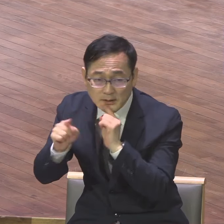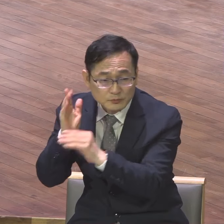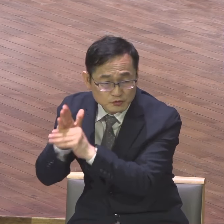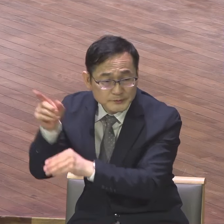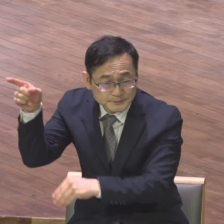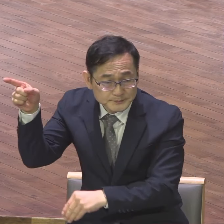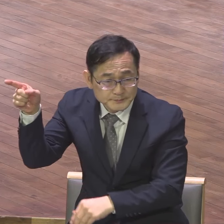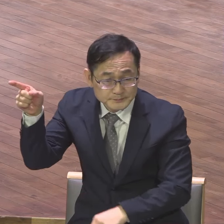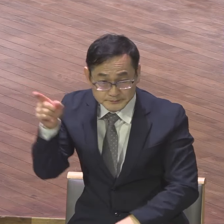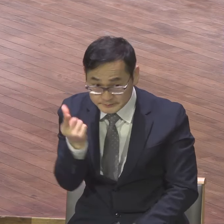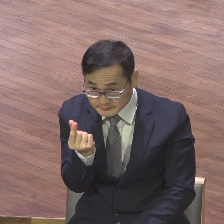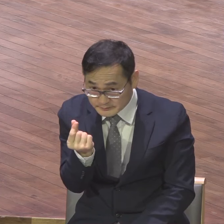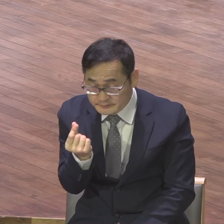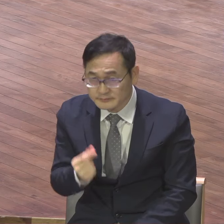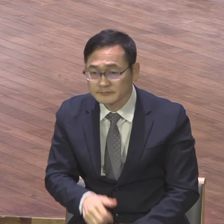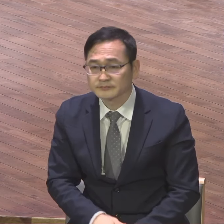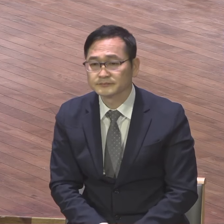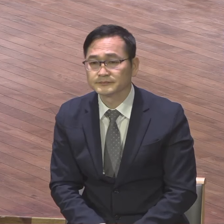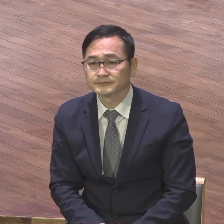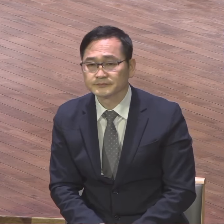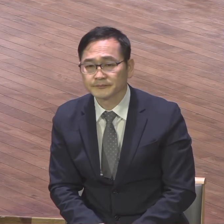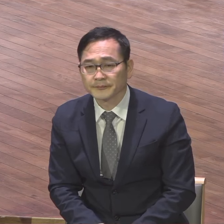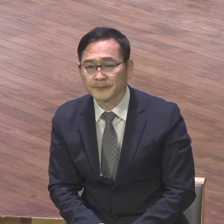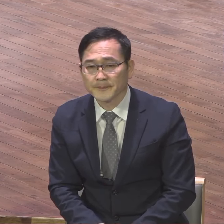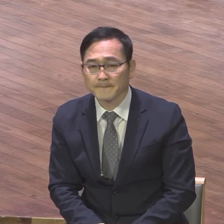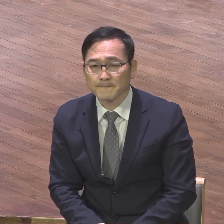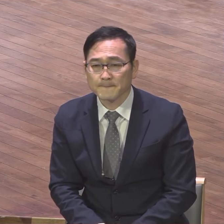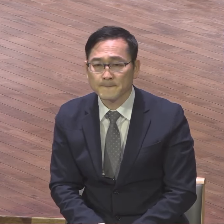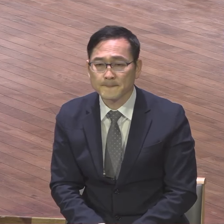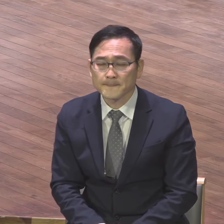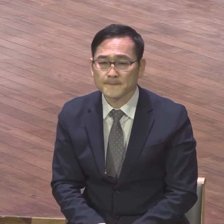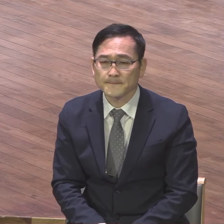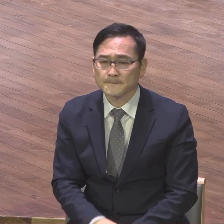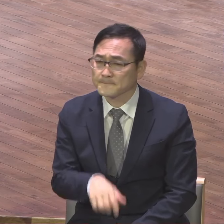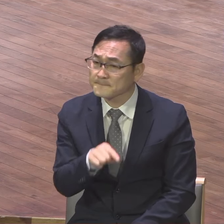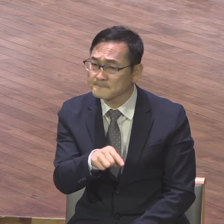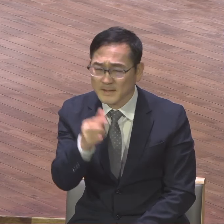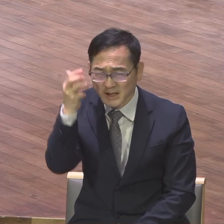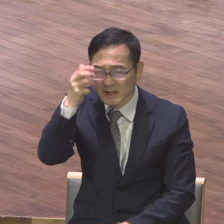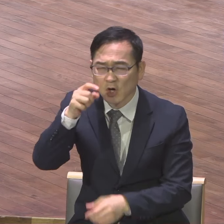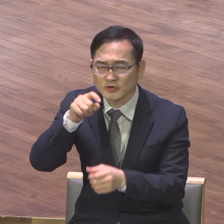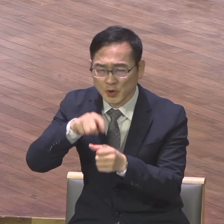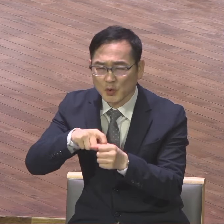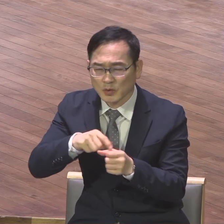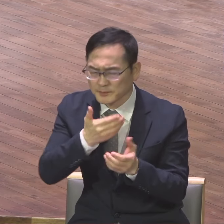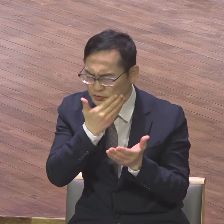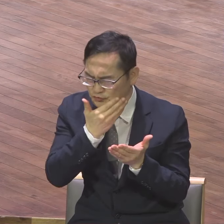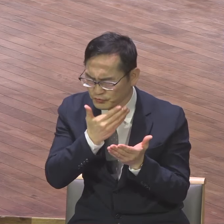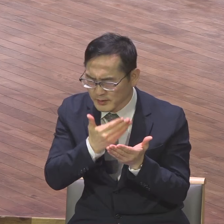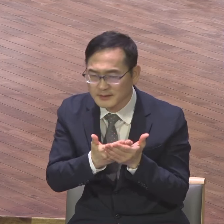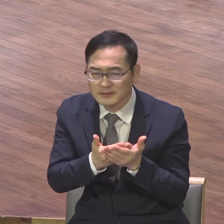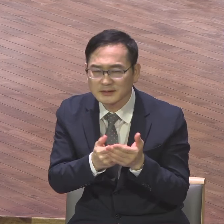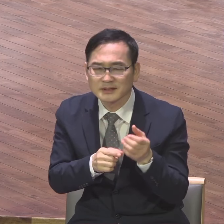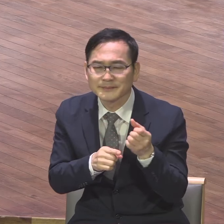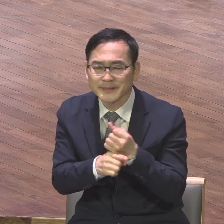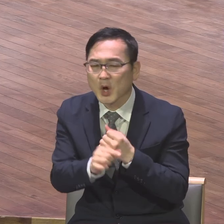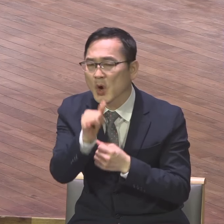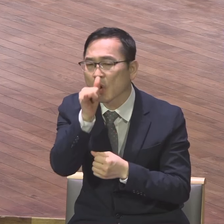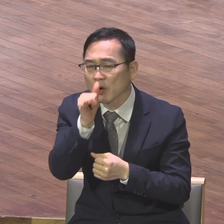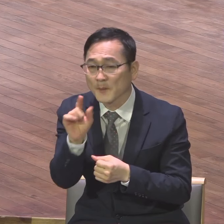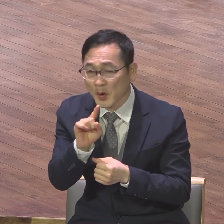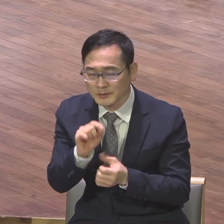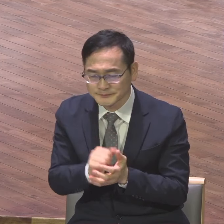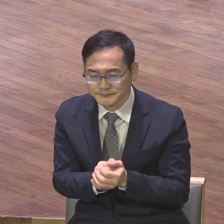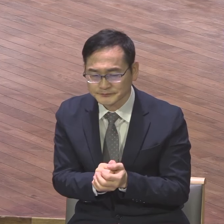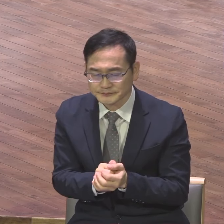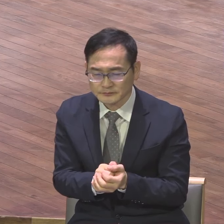제가 볼 때 이 표현은요, 우리 영적인 삶에 아주 중요한 메시지를 주고 있습니다. 우리가